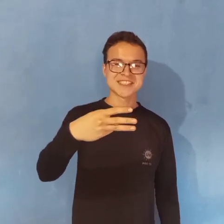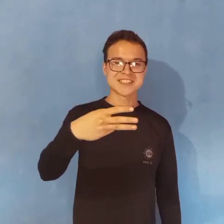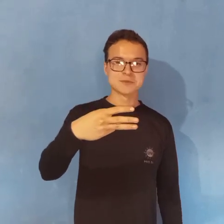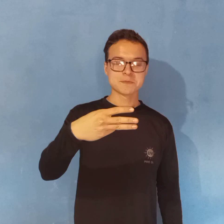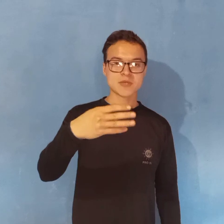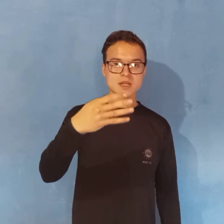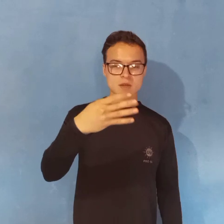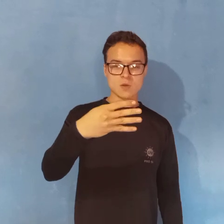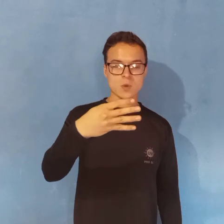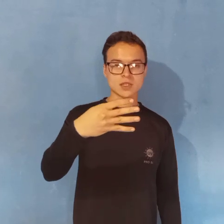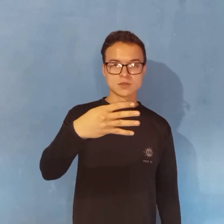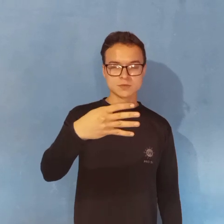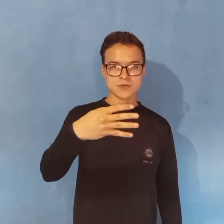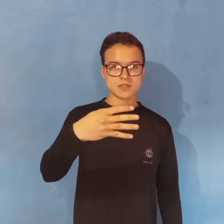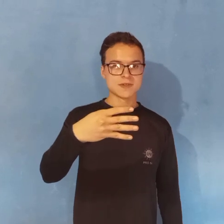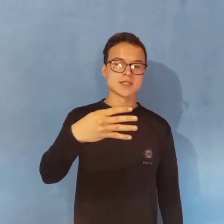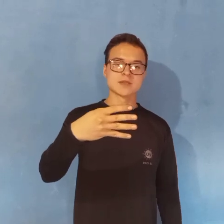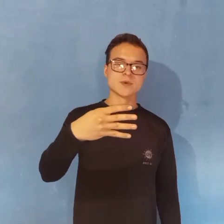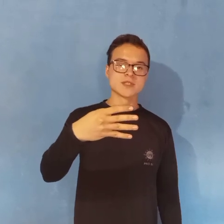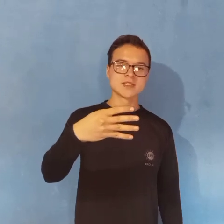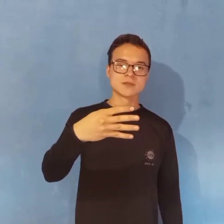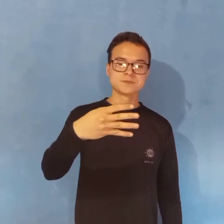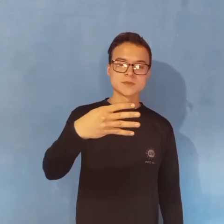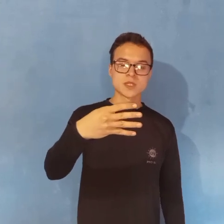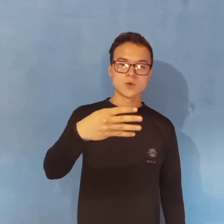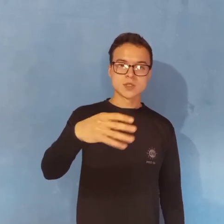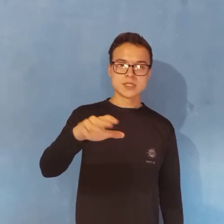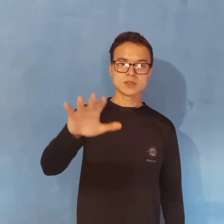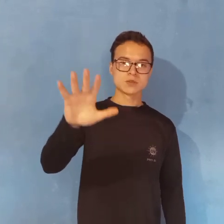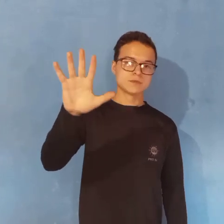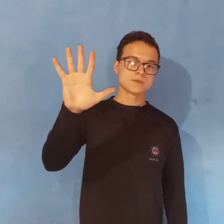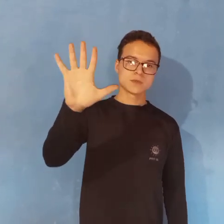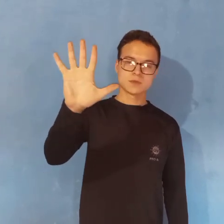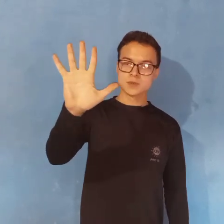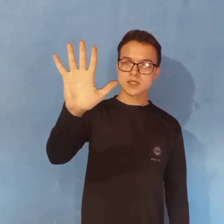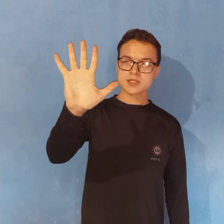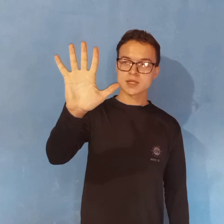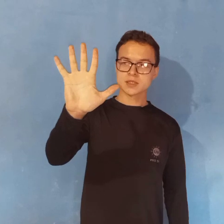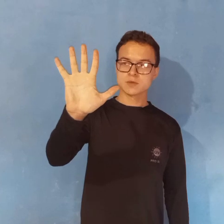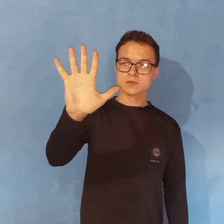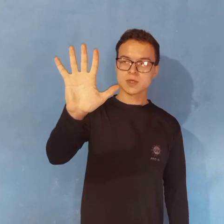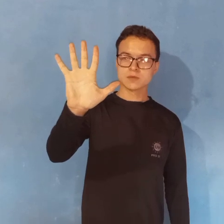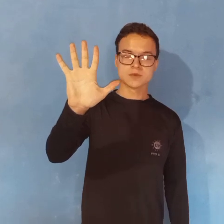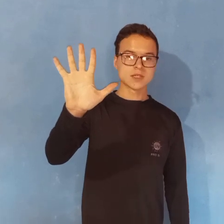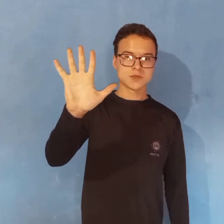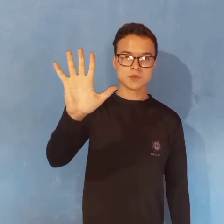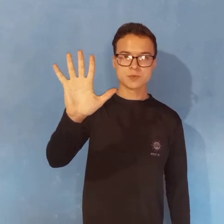assim. 4, você faz nessa posição. Seu 5, vamos iniciar aqui com a configuração de mão